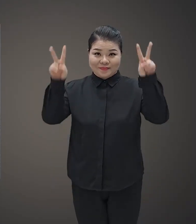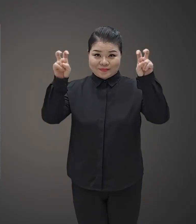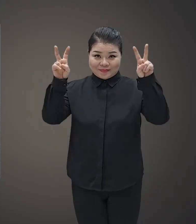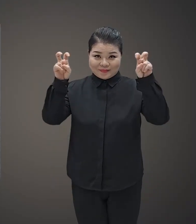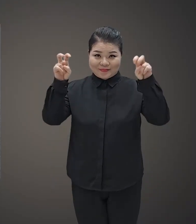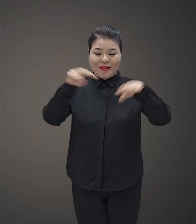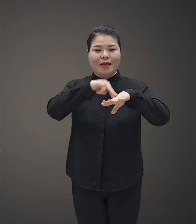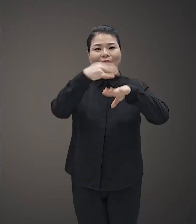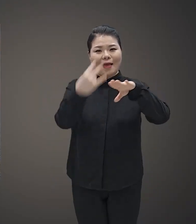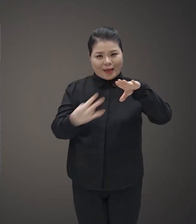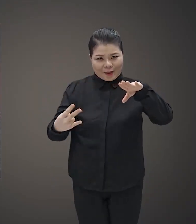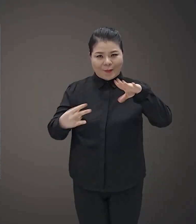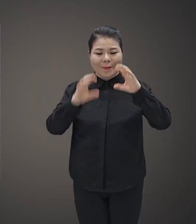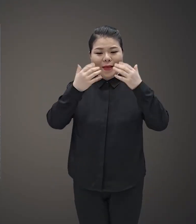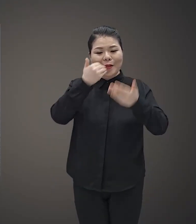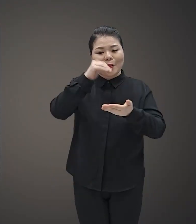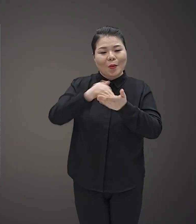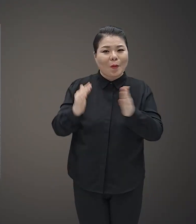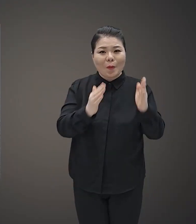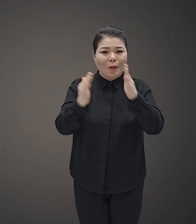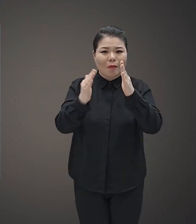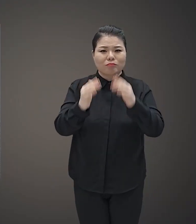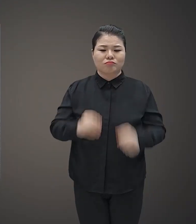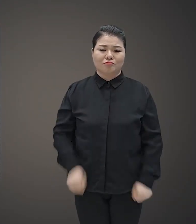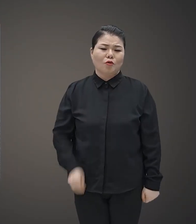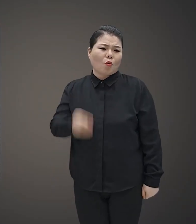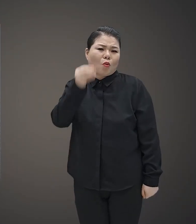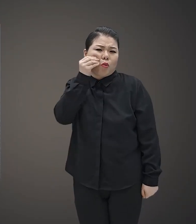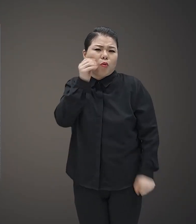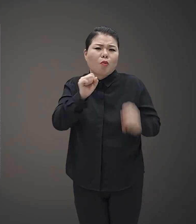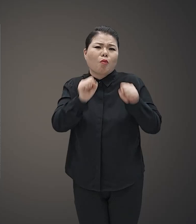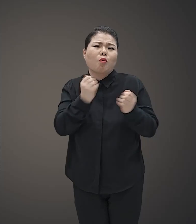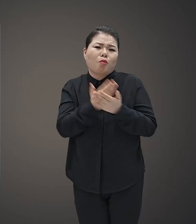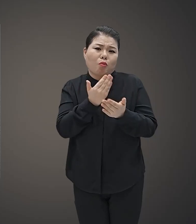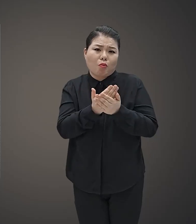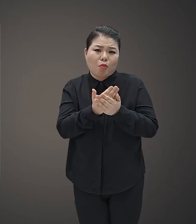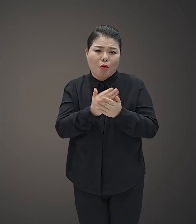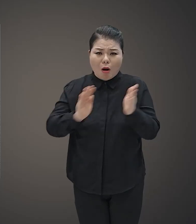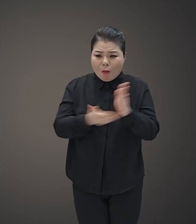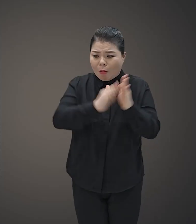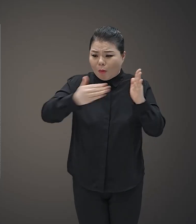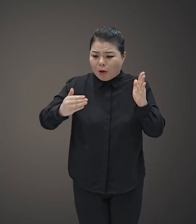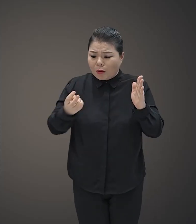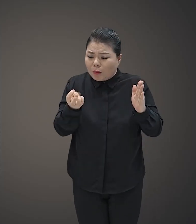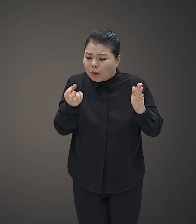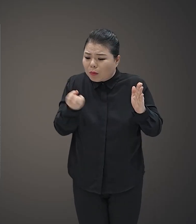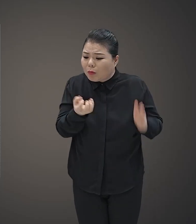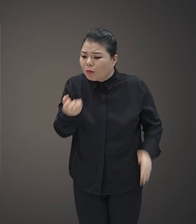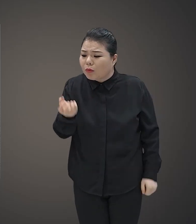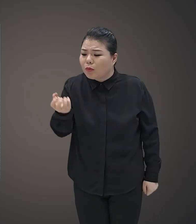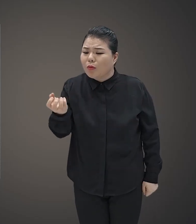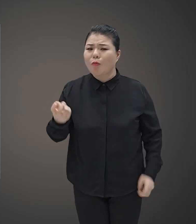해녀와 아기 돌미역. 제발 살려줘. 파도에 미역 씨앗이 떠내려가면 어떡해?